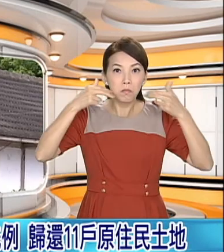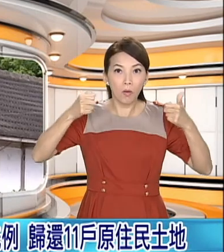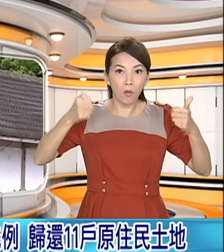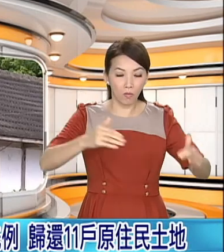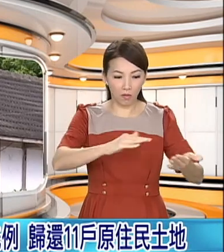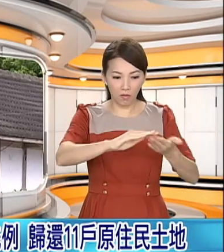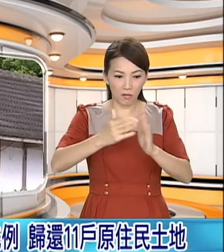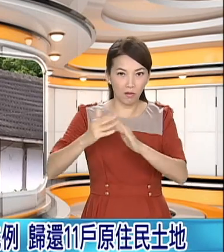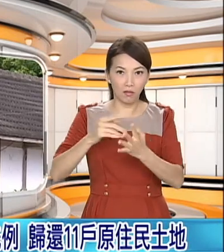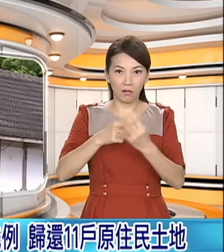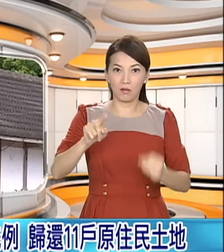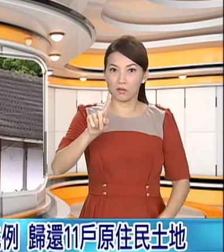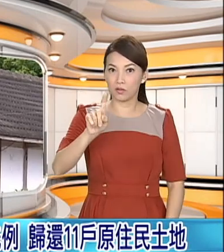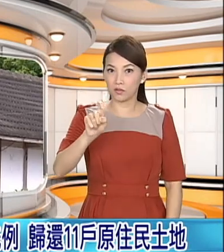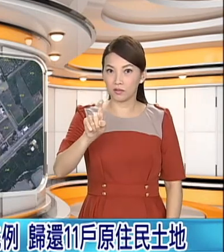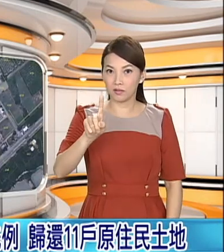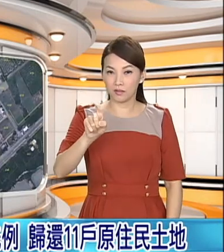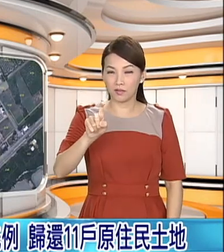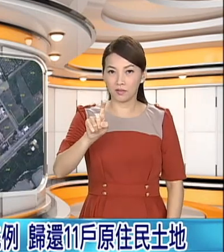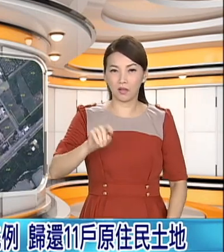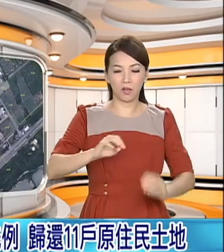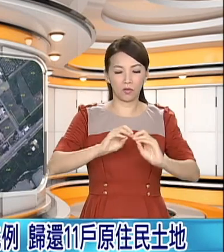领到了土地原有的权状。